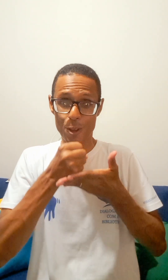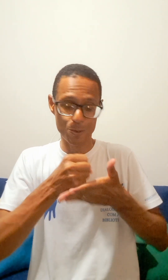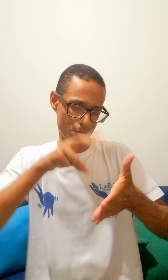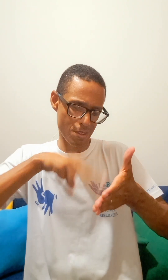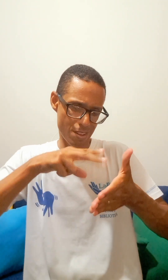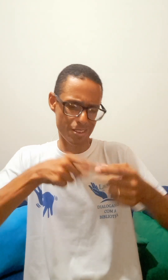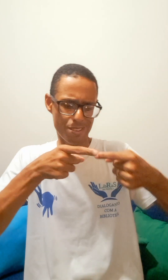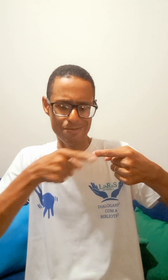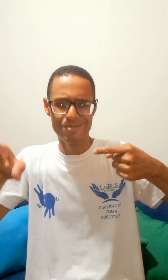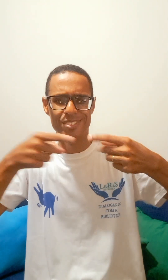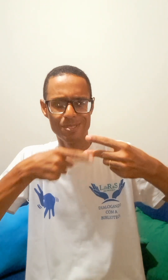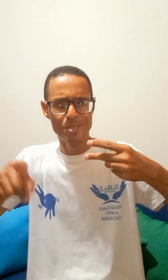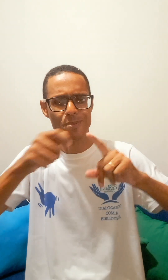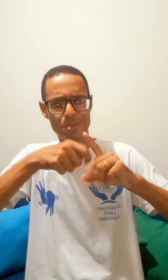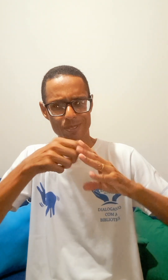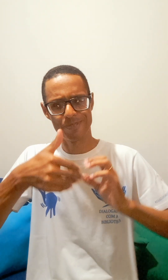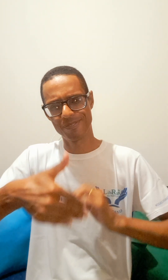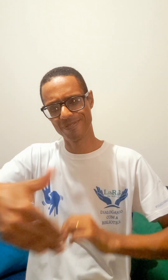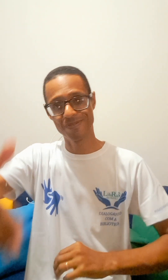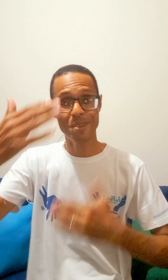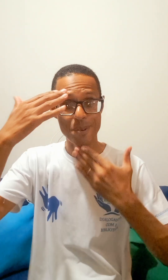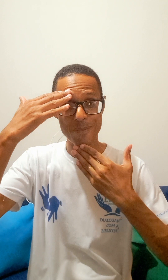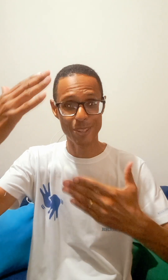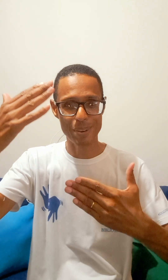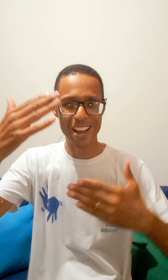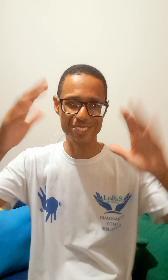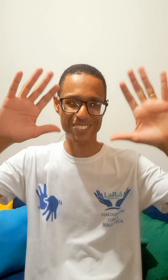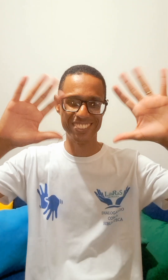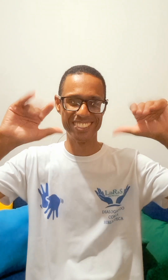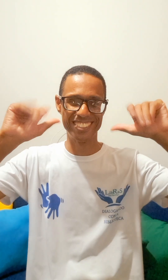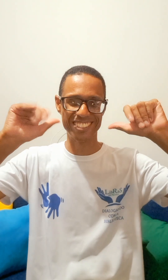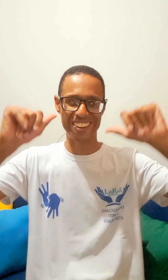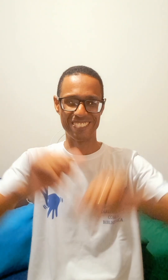Muito obrigado. Tchau, tchau.